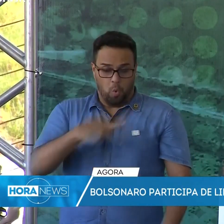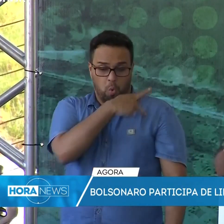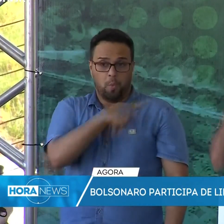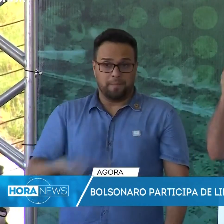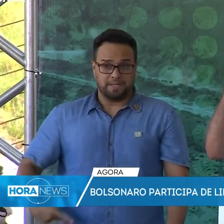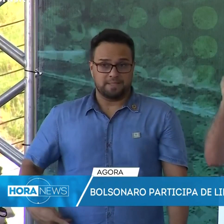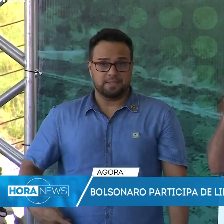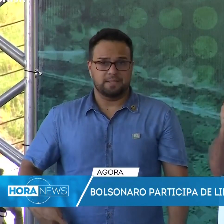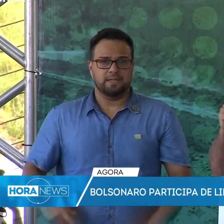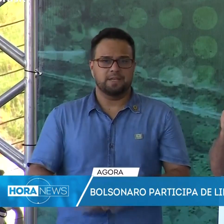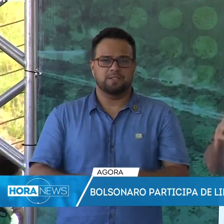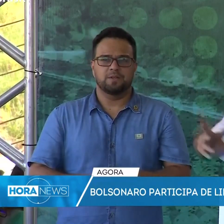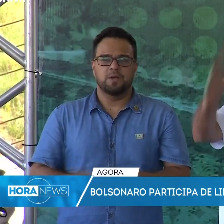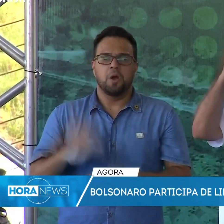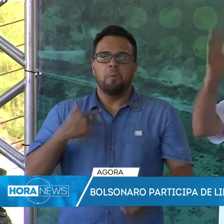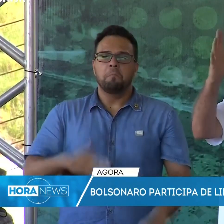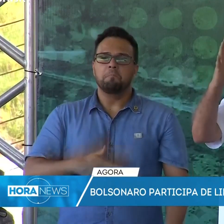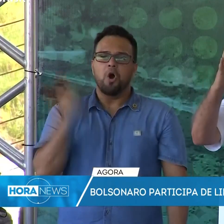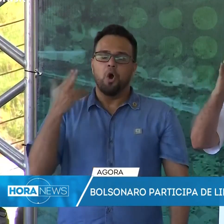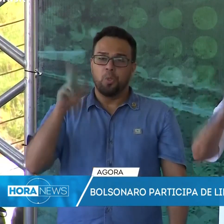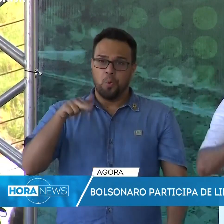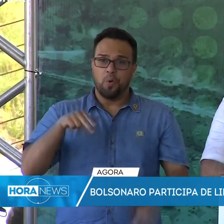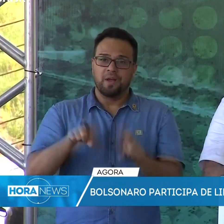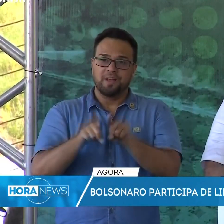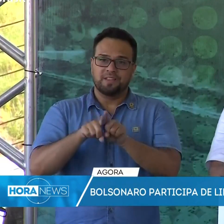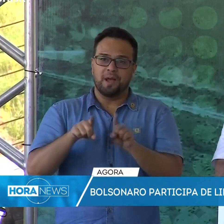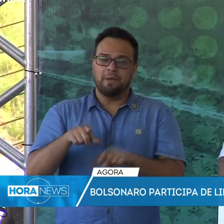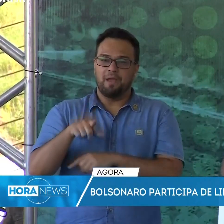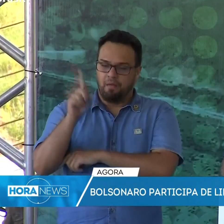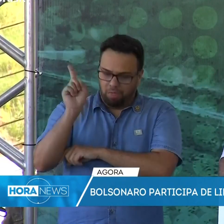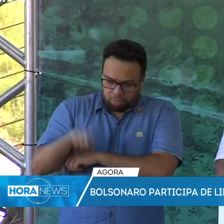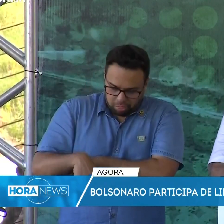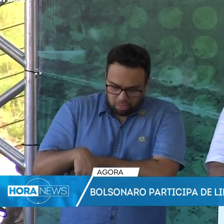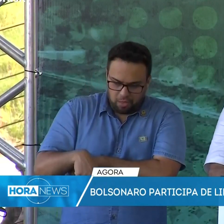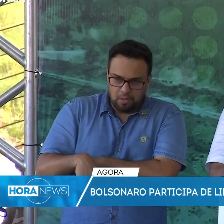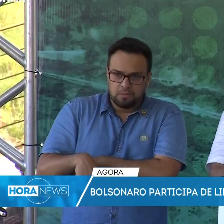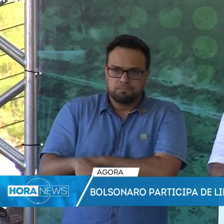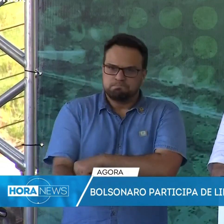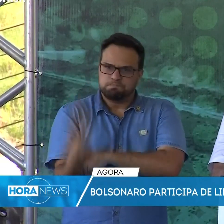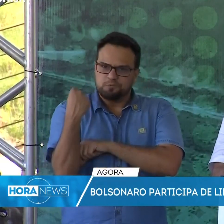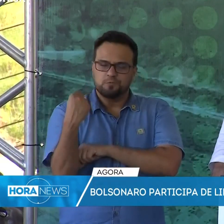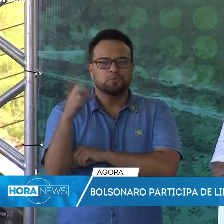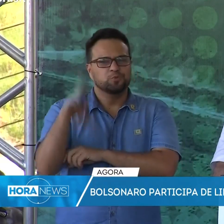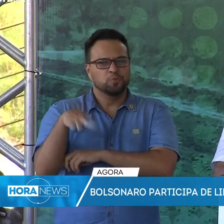o presidente, além de imorrível, é imbrochável também.